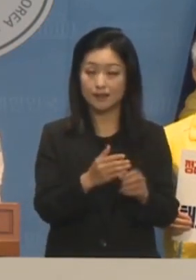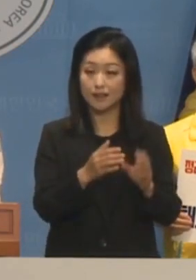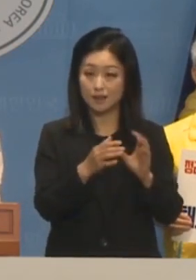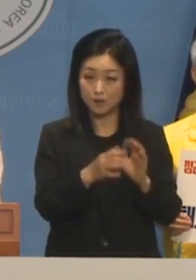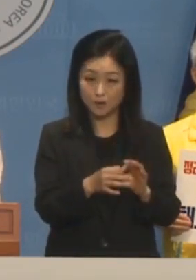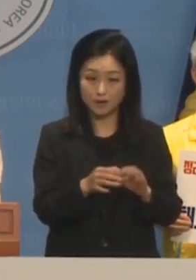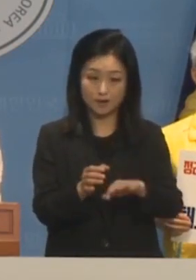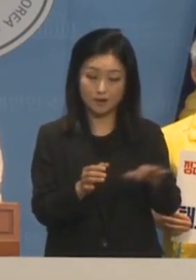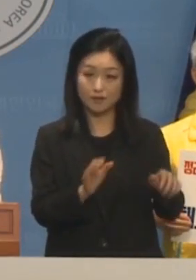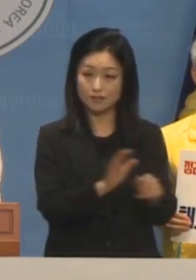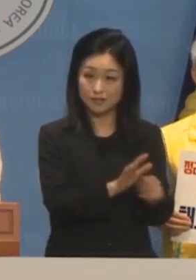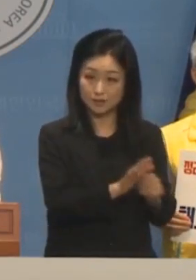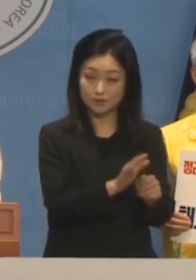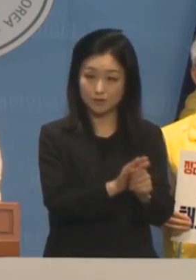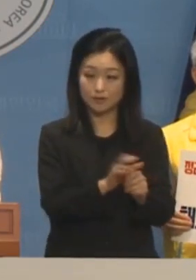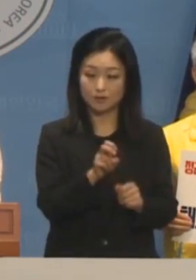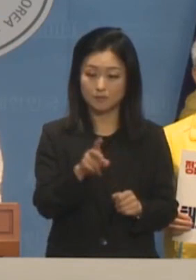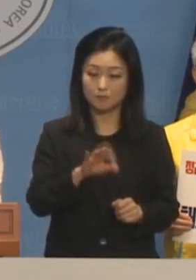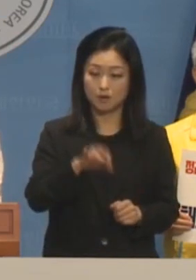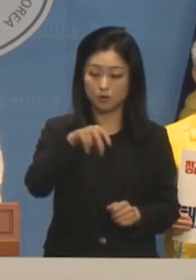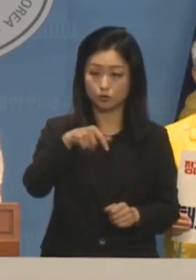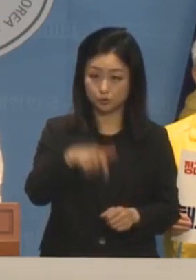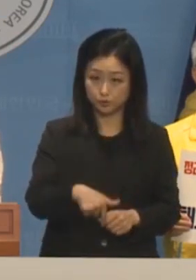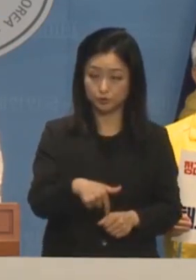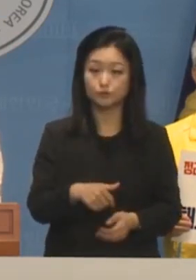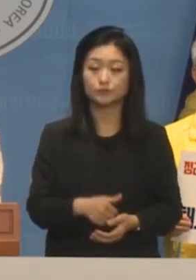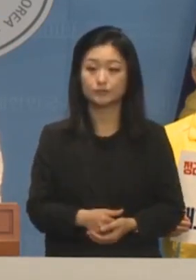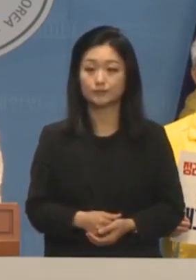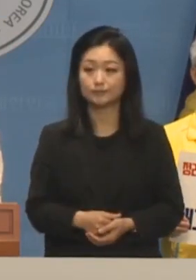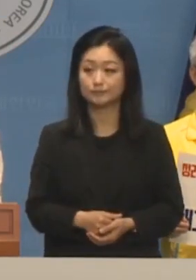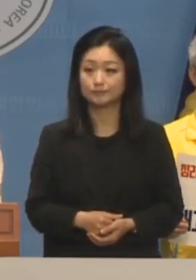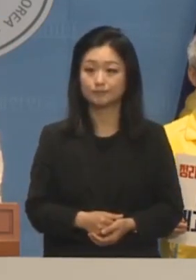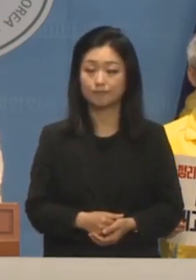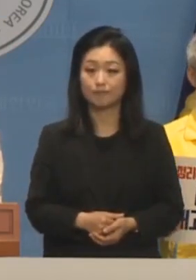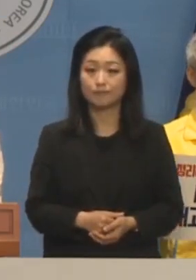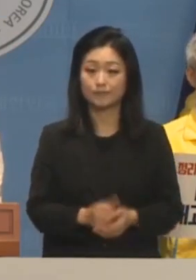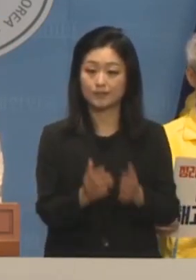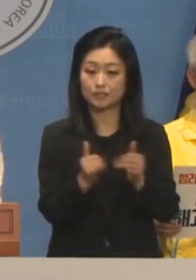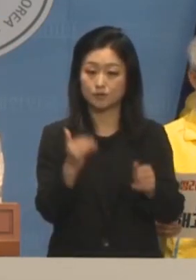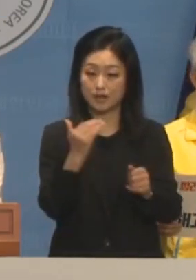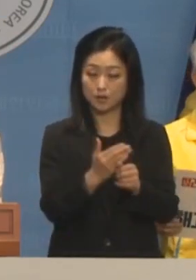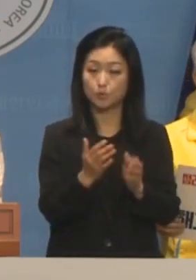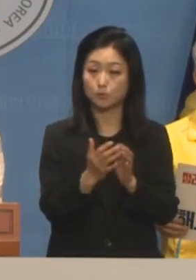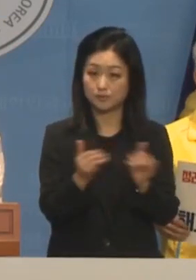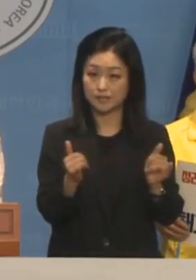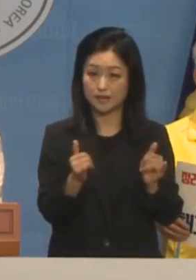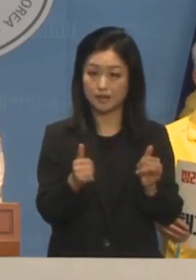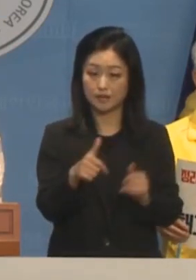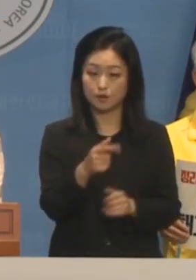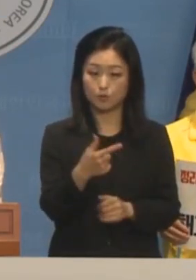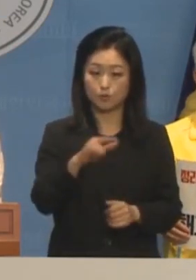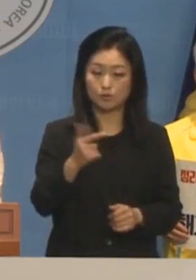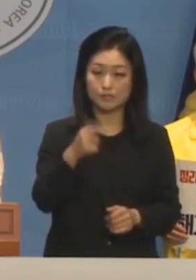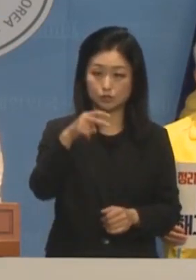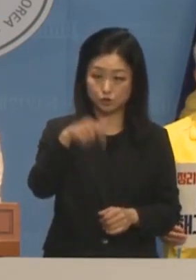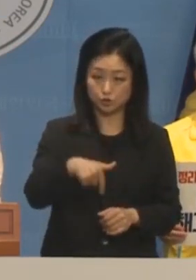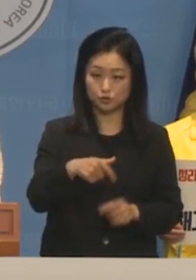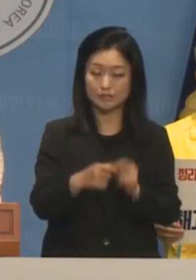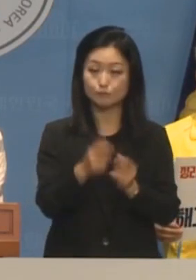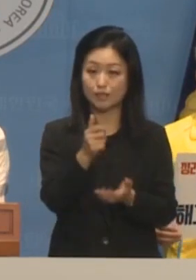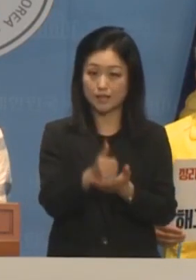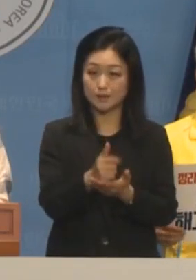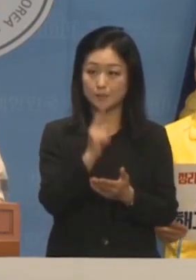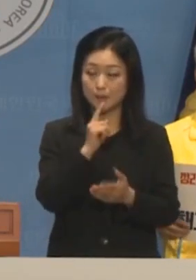바람의 상임활동가 명숙입니다. 첫 발언으로 당사자인 세종호텔 지부 해고 노동자 고진수 지부장님의 발언을